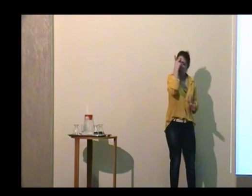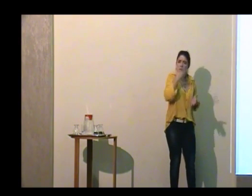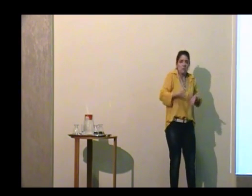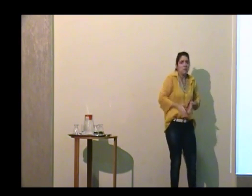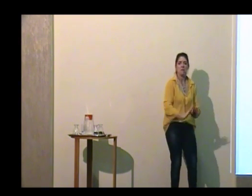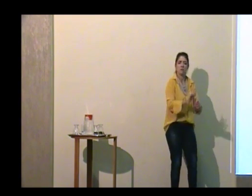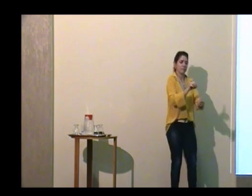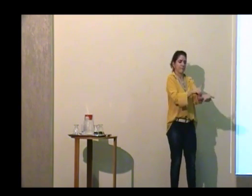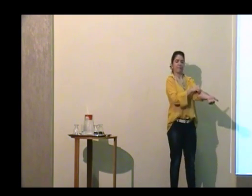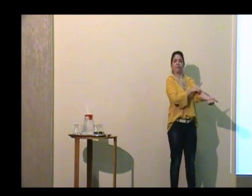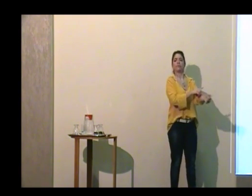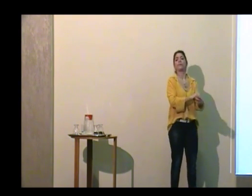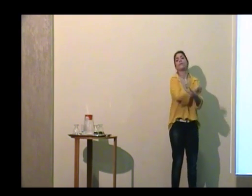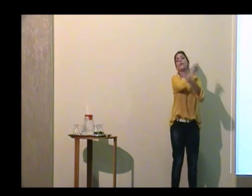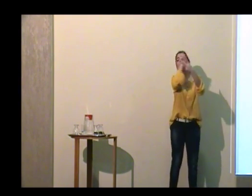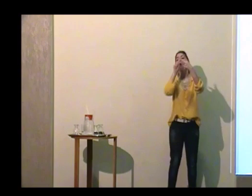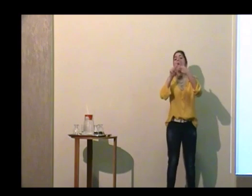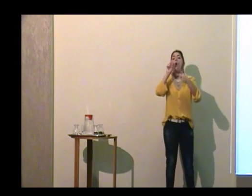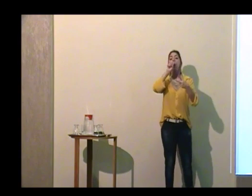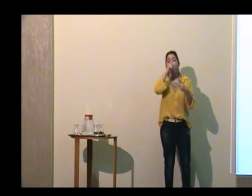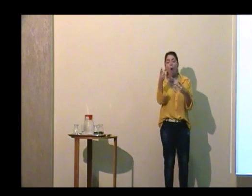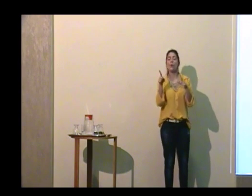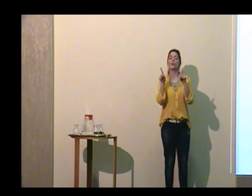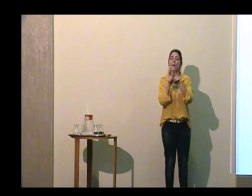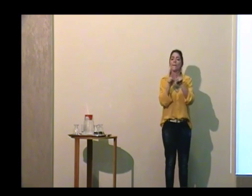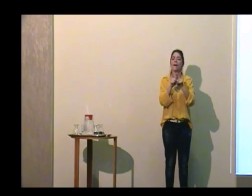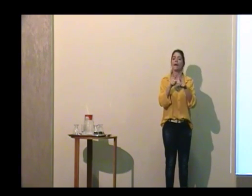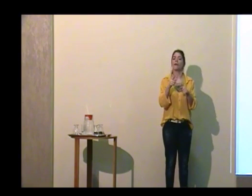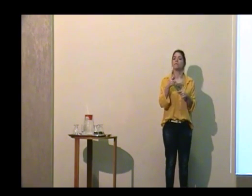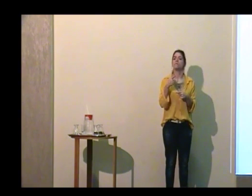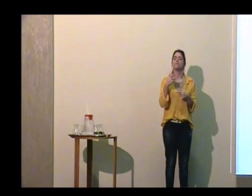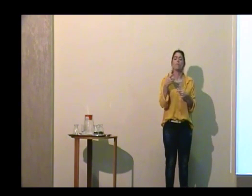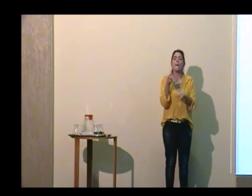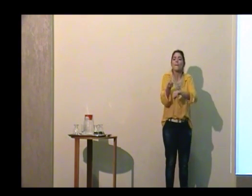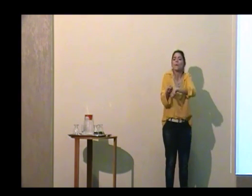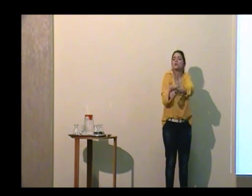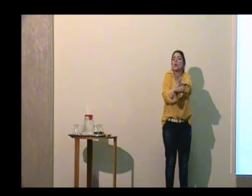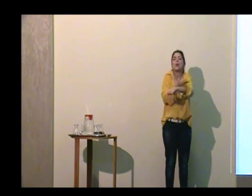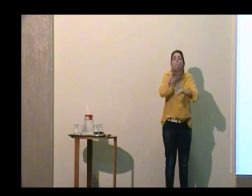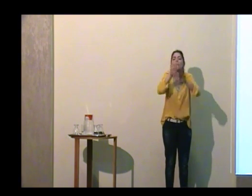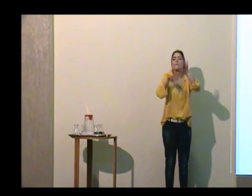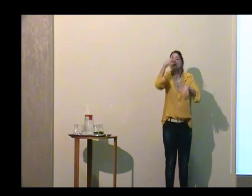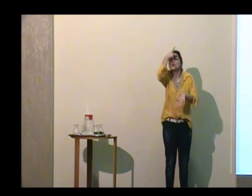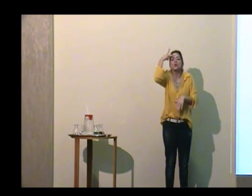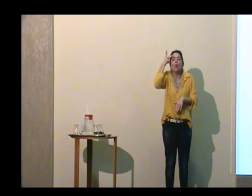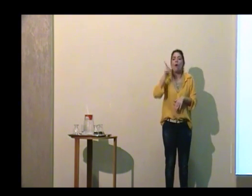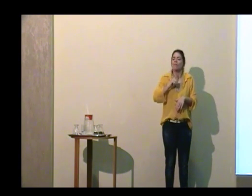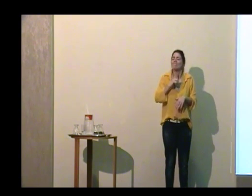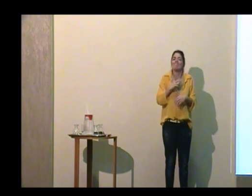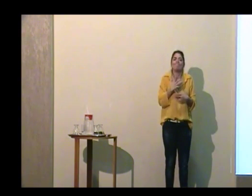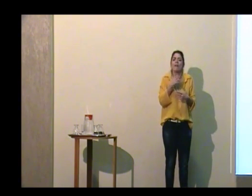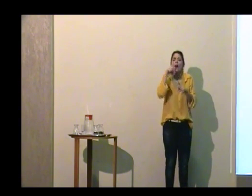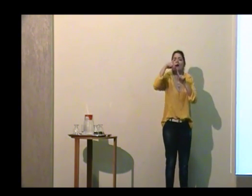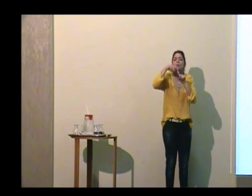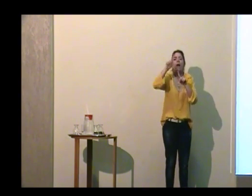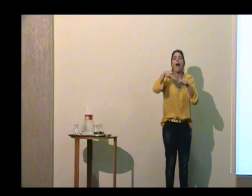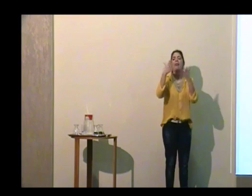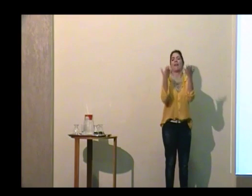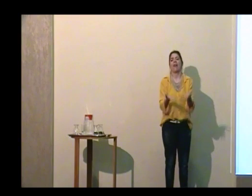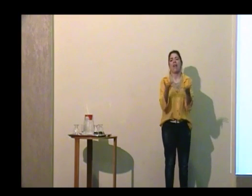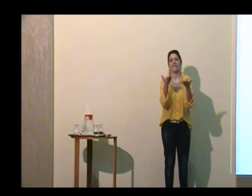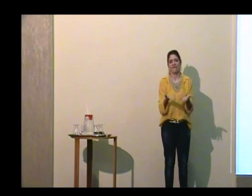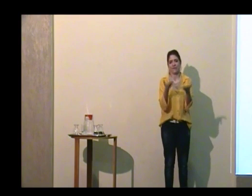Pode ser causada congenitamente, a pessoa pode nascer com essa predisposição, né? Pode